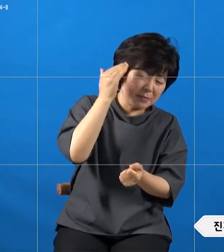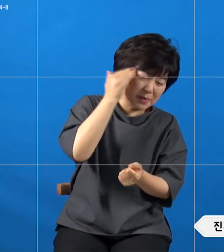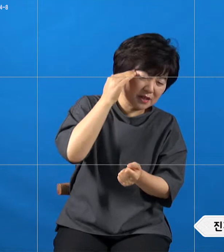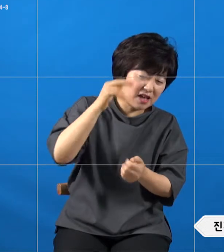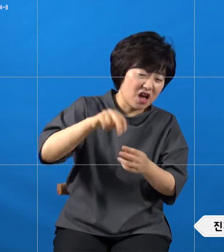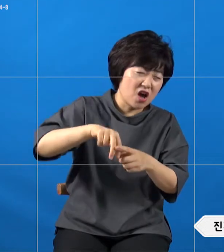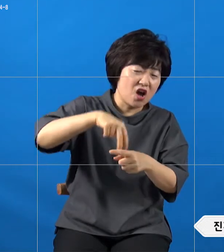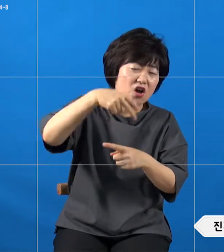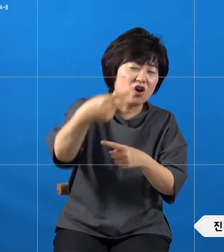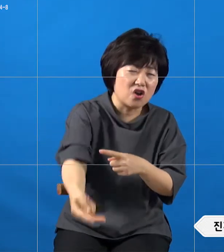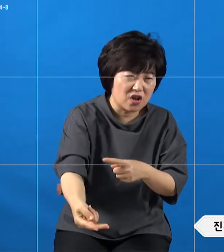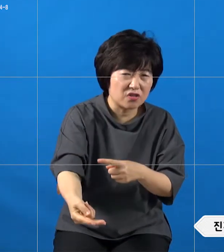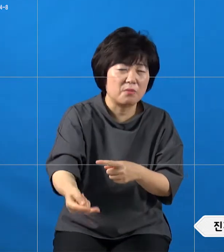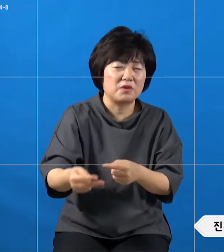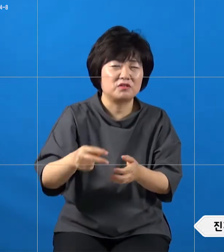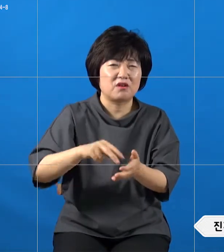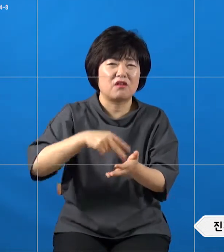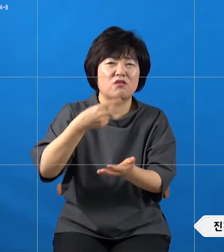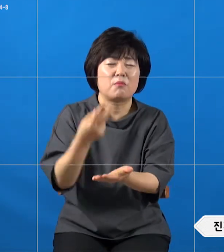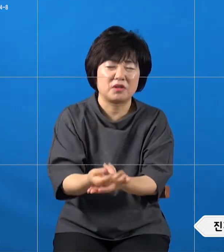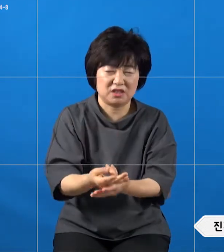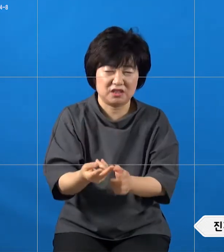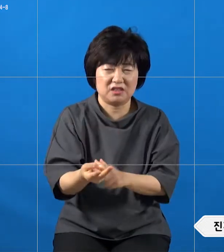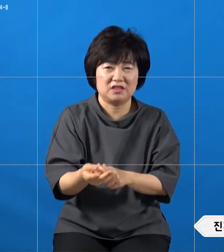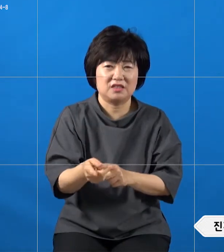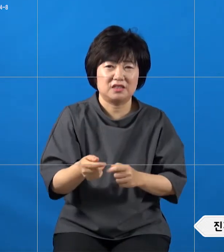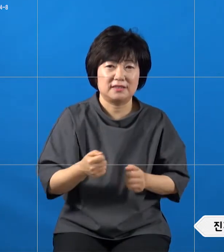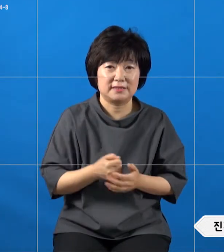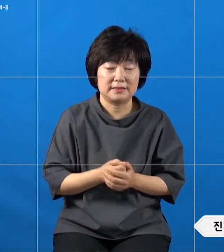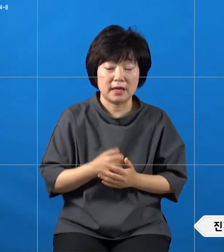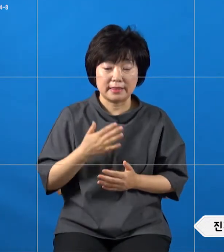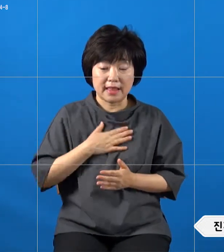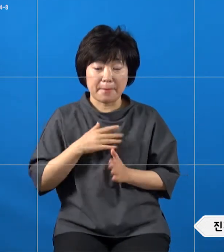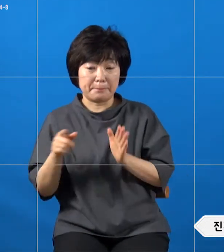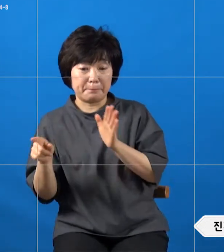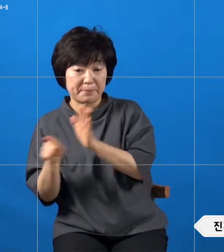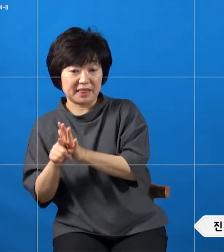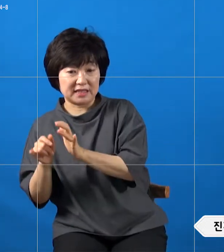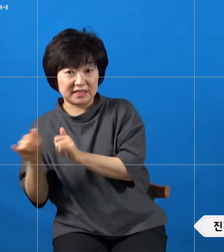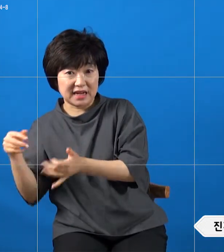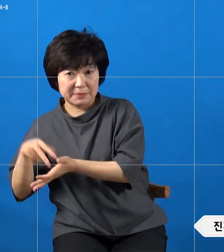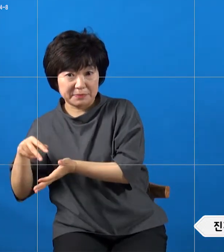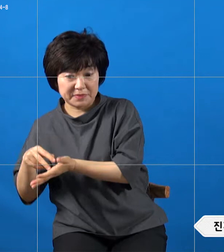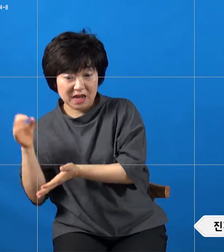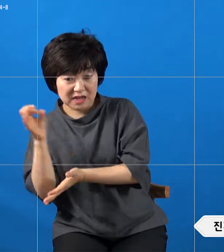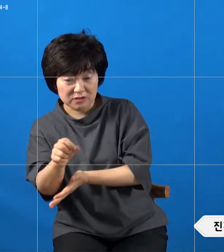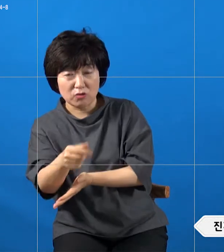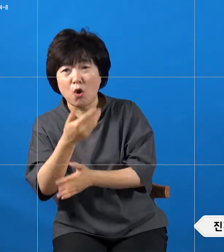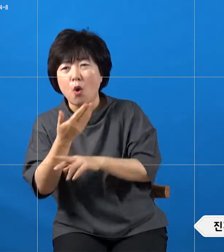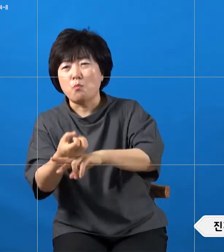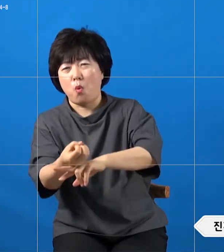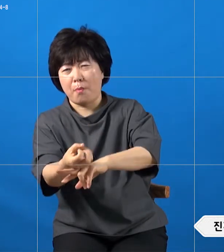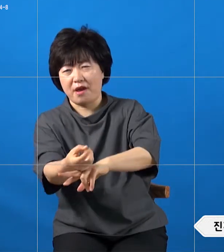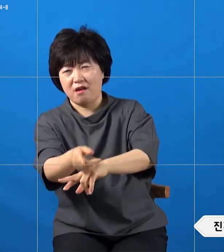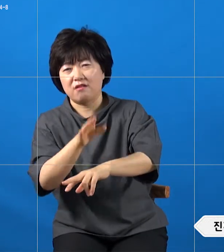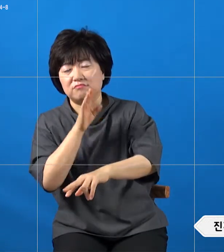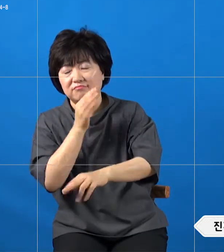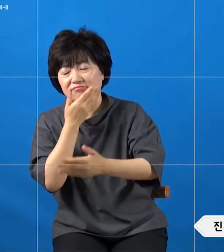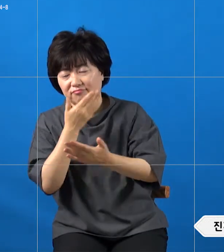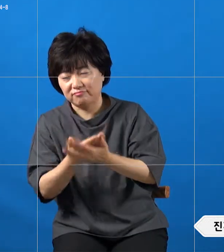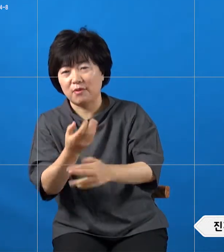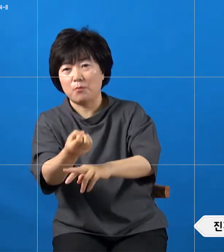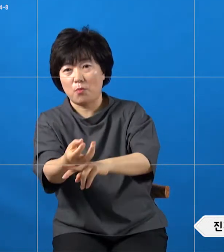돌이 되었다라고 말씀하시며, 믿는 너희에게는 보배이나 라고 말씀하시고,